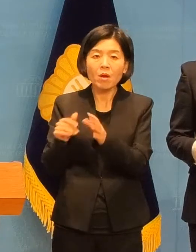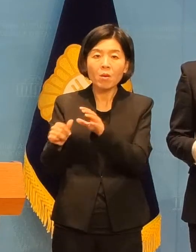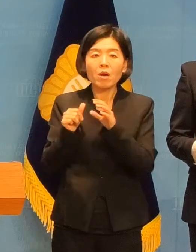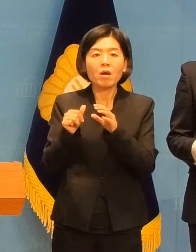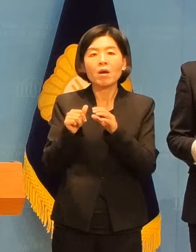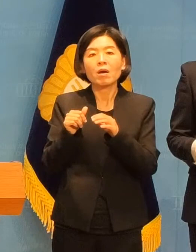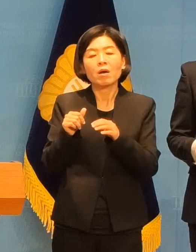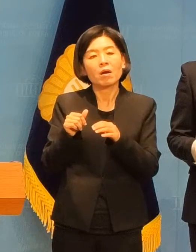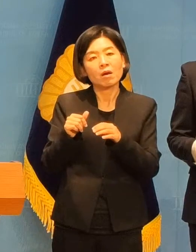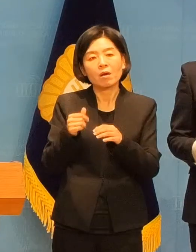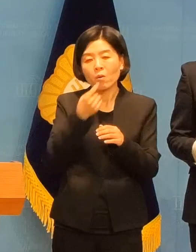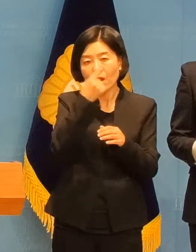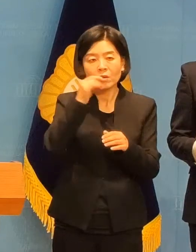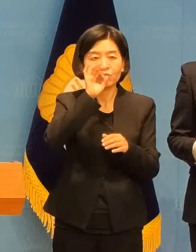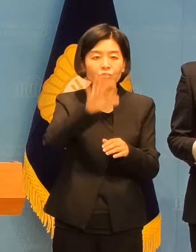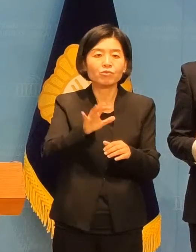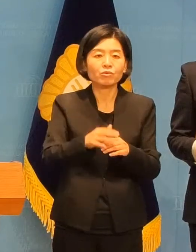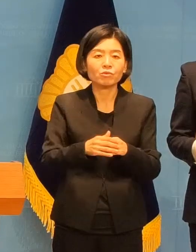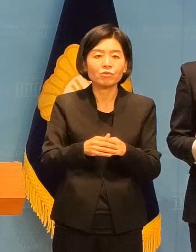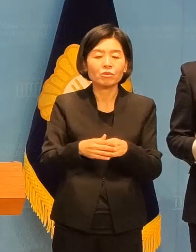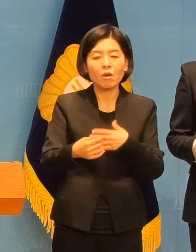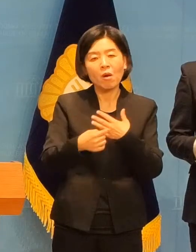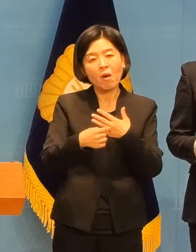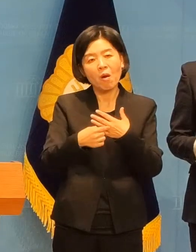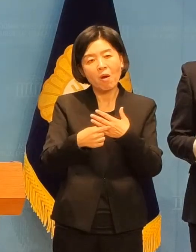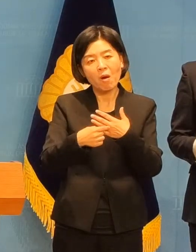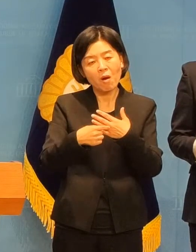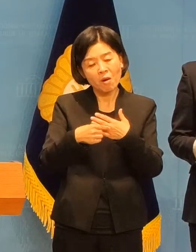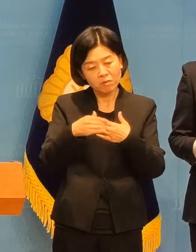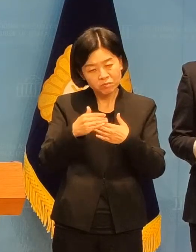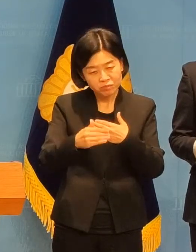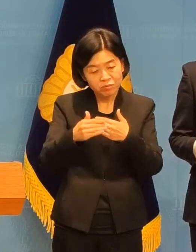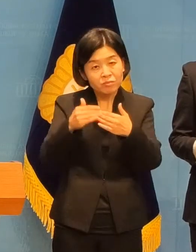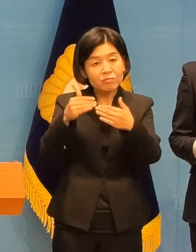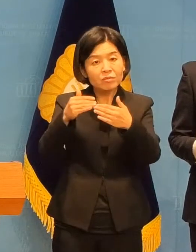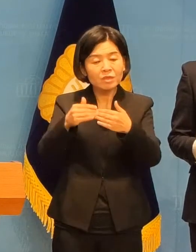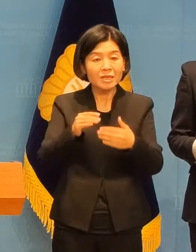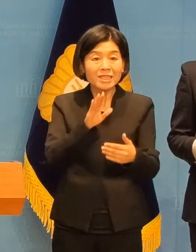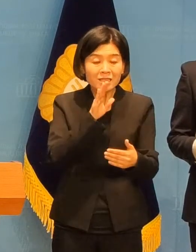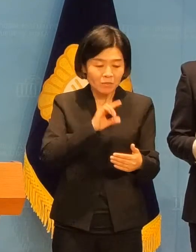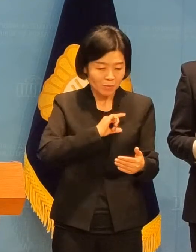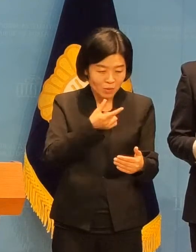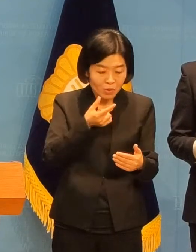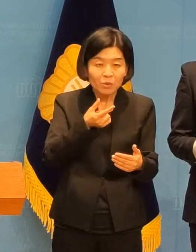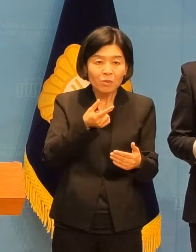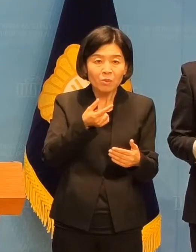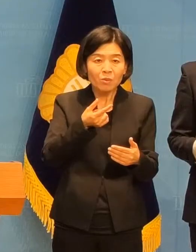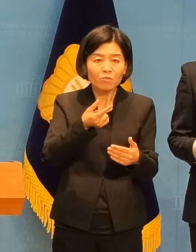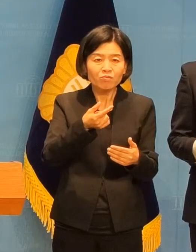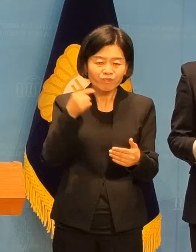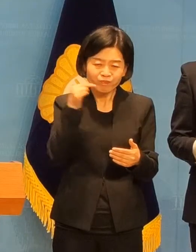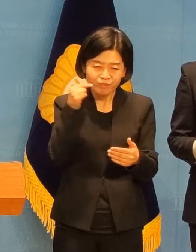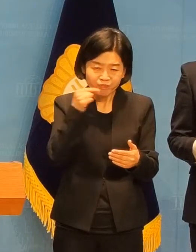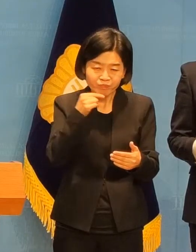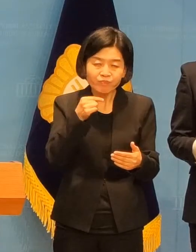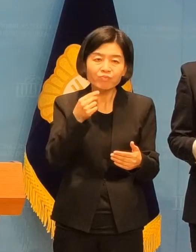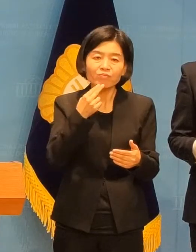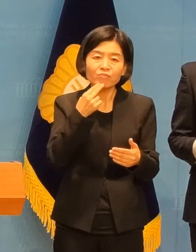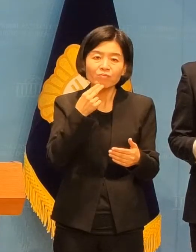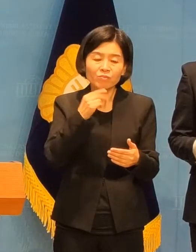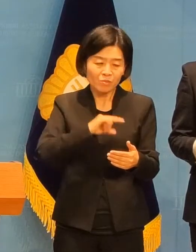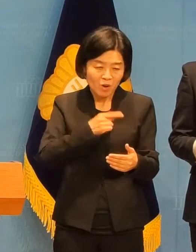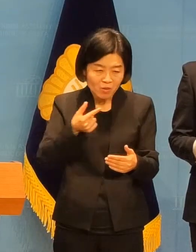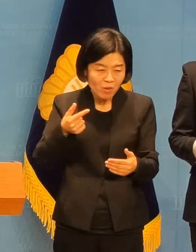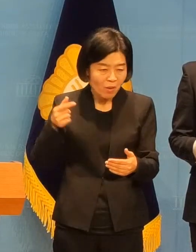이처럼 형식적인 인증 절차만 남은 채 면허 제도가 사실상 사라지자 무면허 이용이